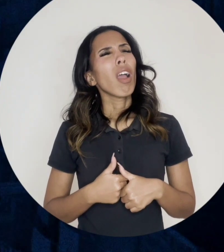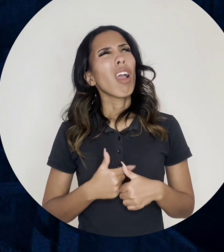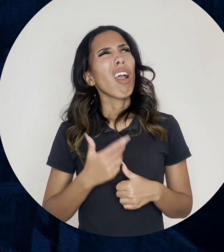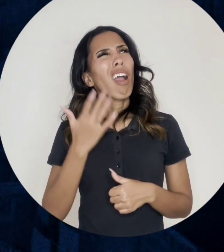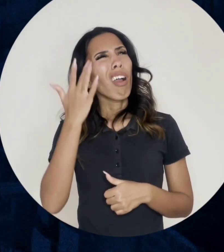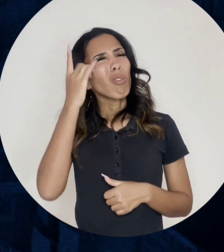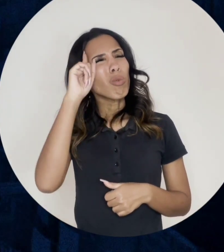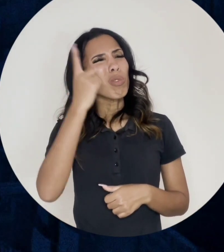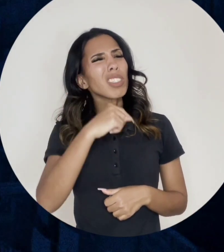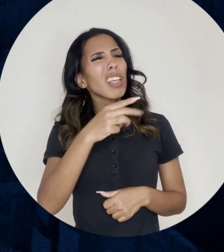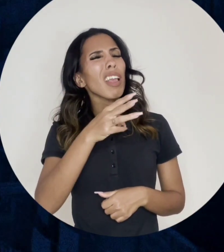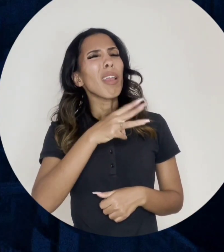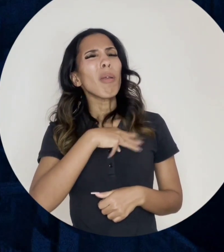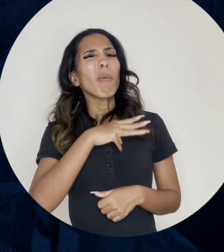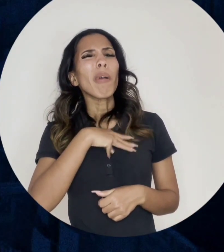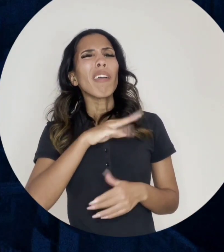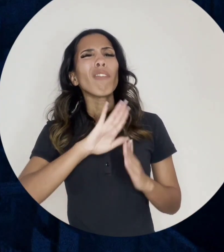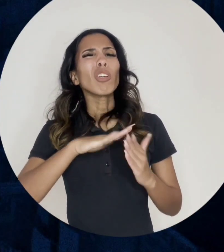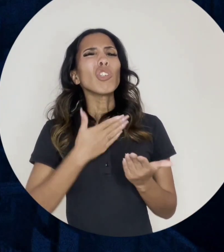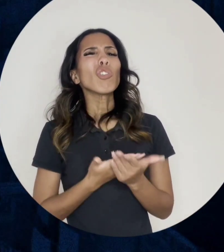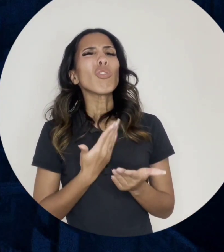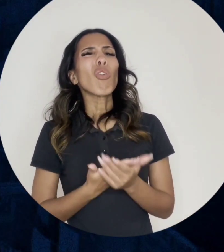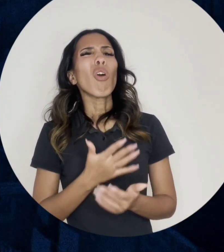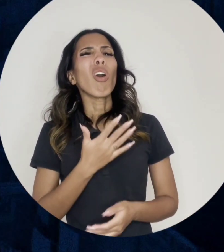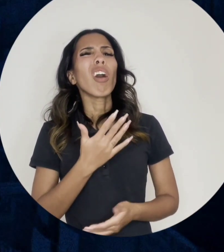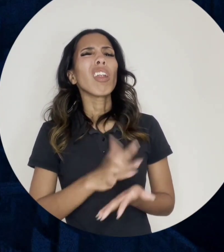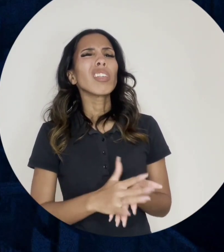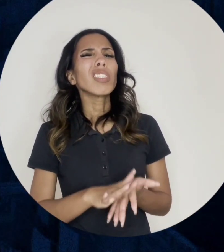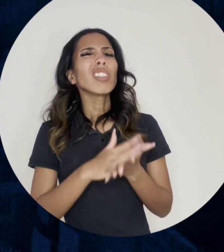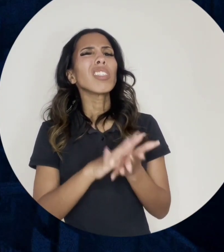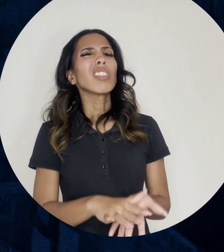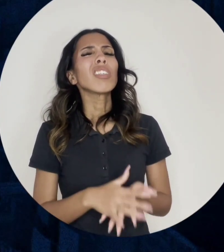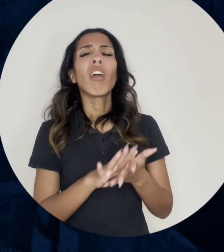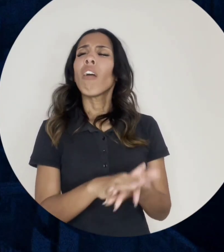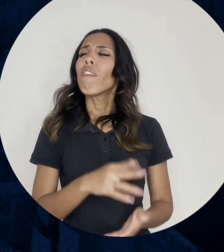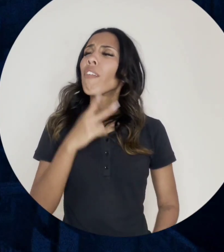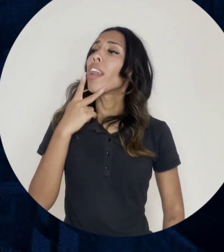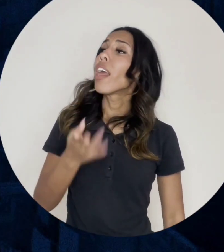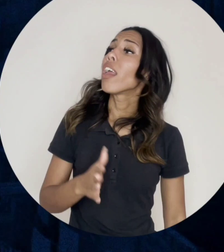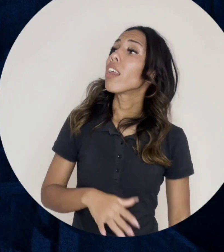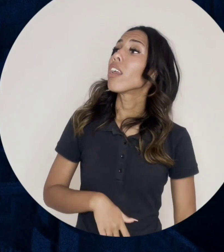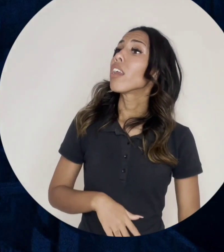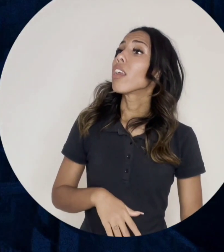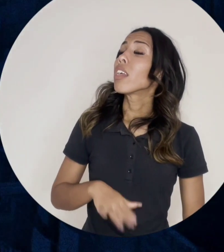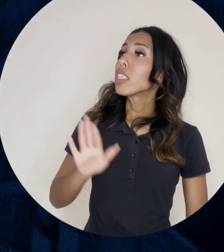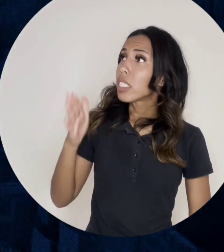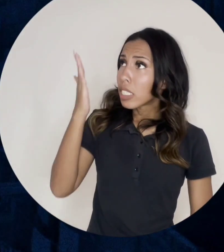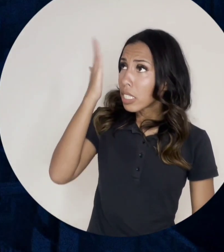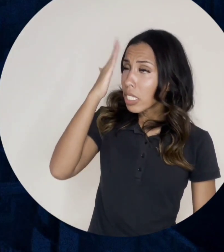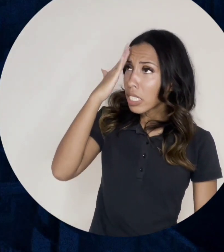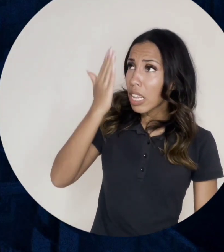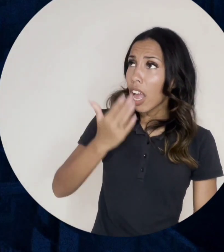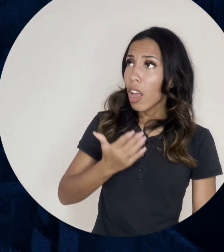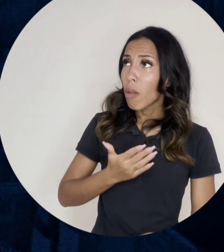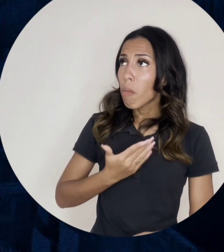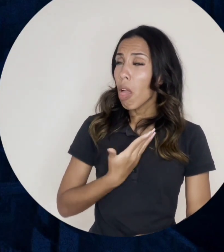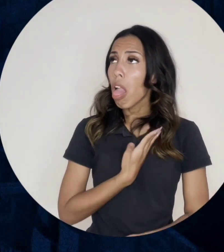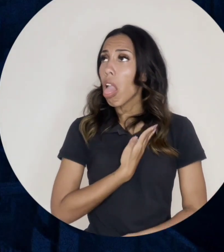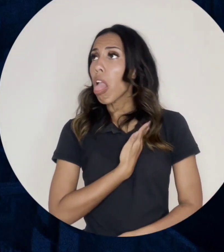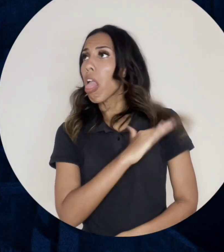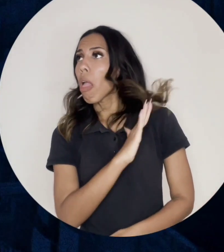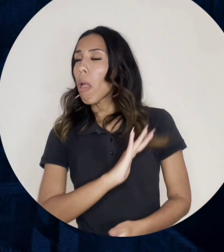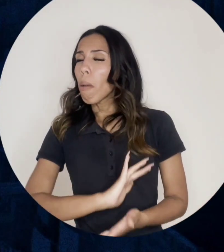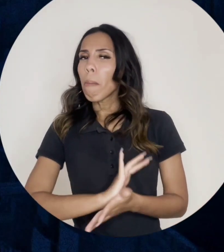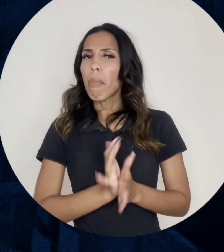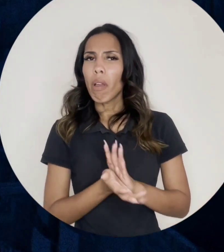Mangueira, não sei que foi uma escola de samba dessa. E eu falei assim, olha aqui, a senhora sabe da discriminação, ele virou, falou